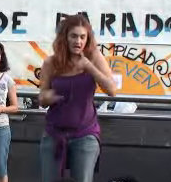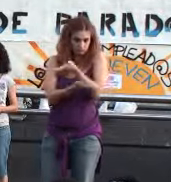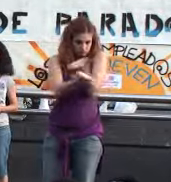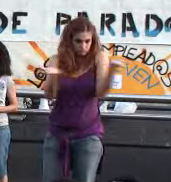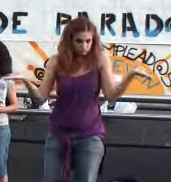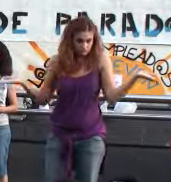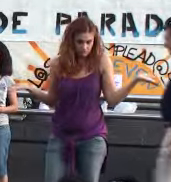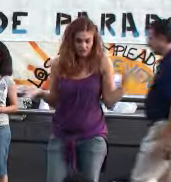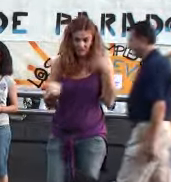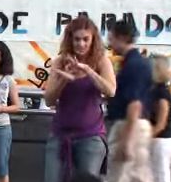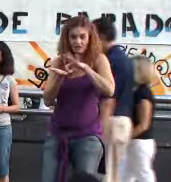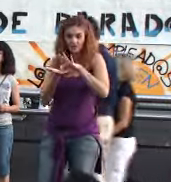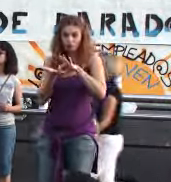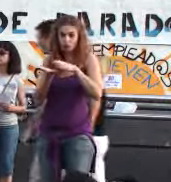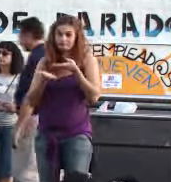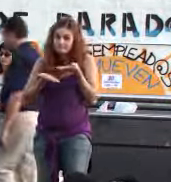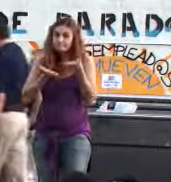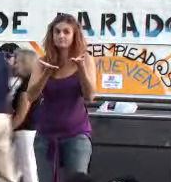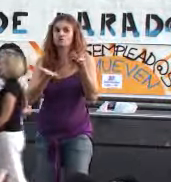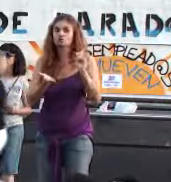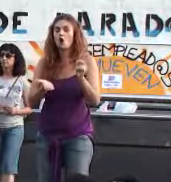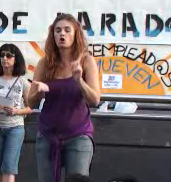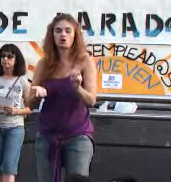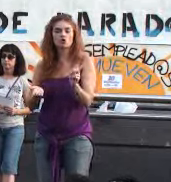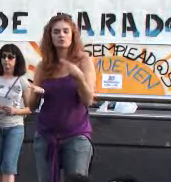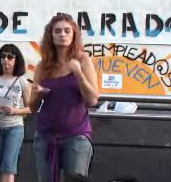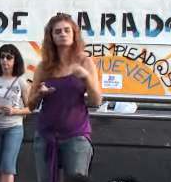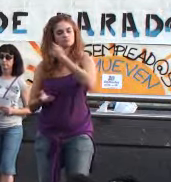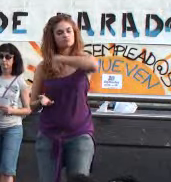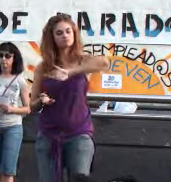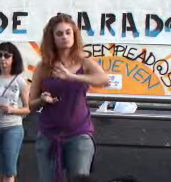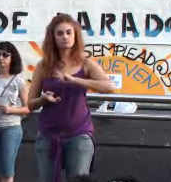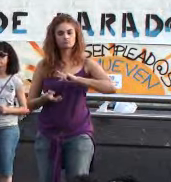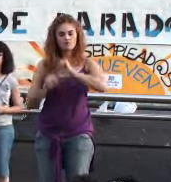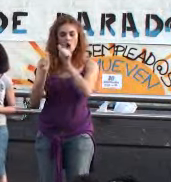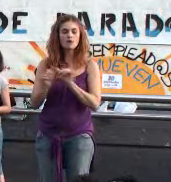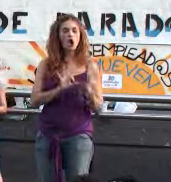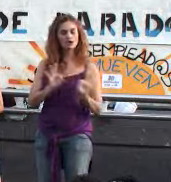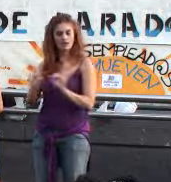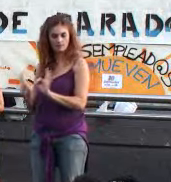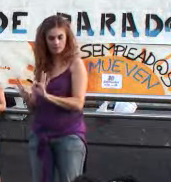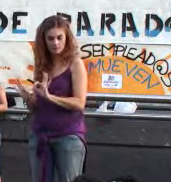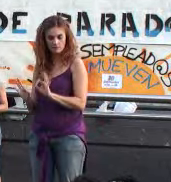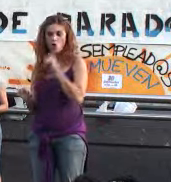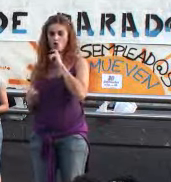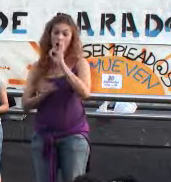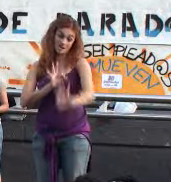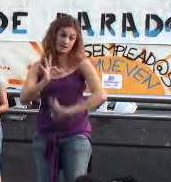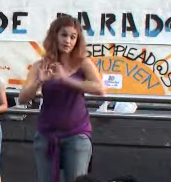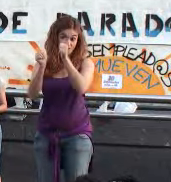servicios, sino de organizarnos de determinada forma, la forma que nosotros conocemos, que es